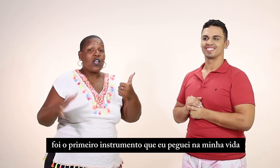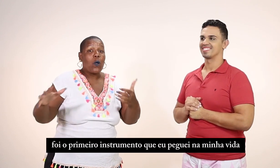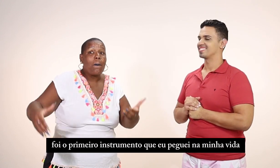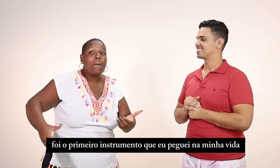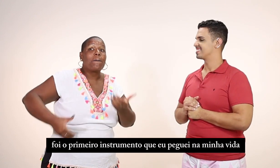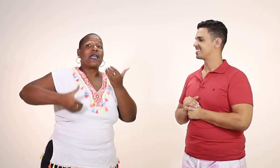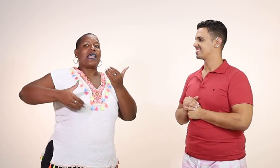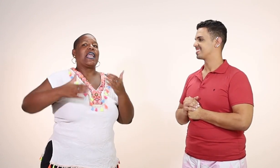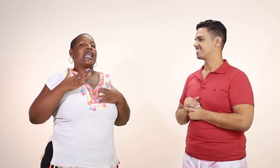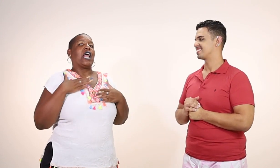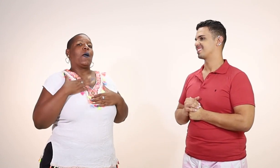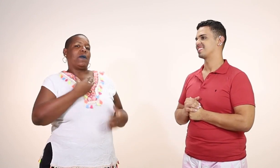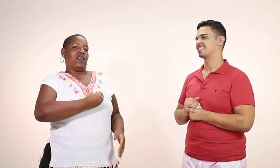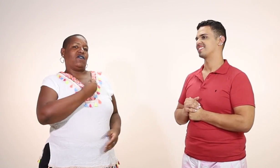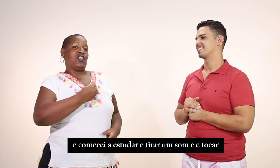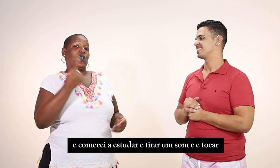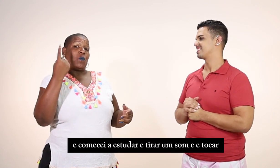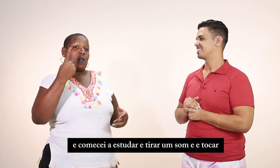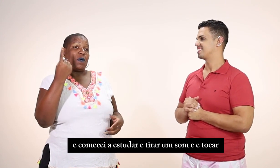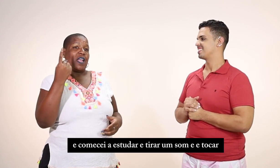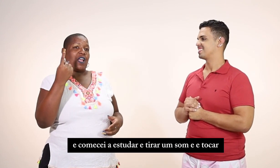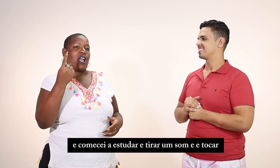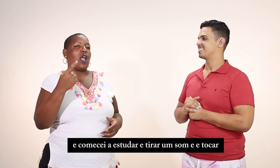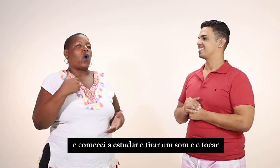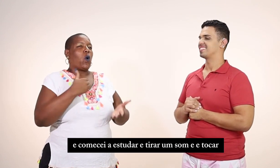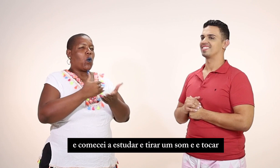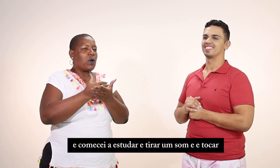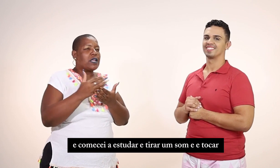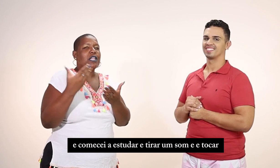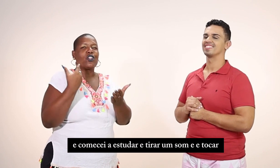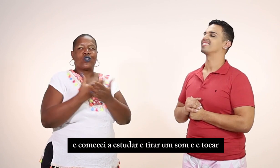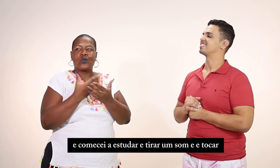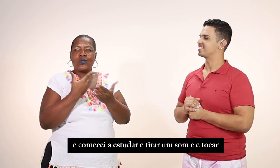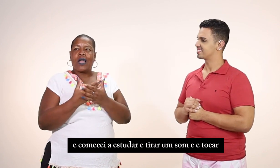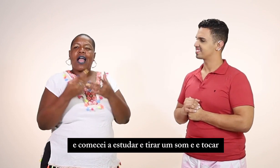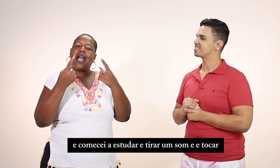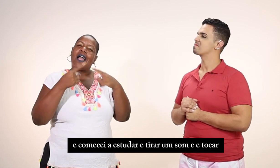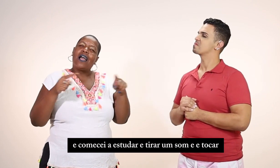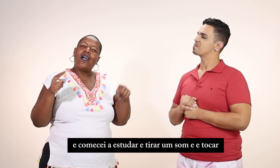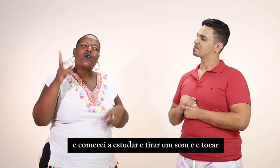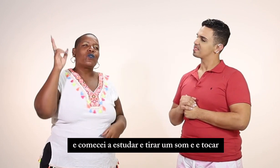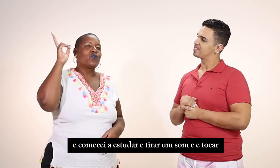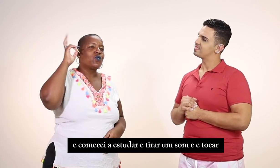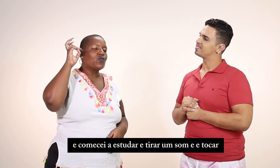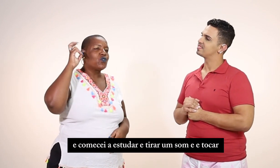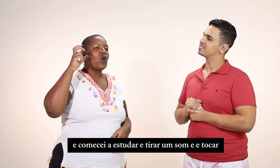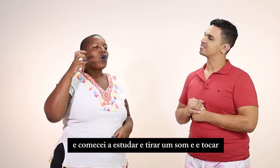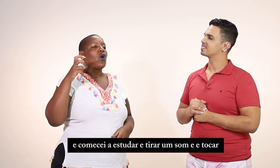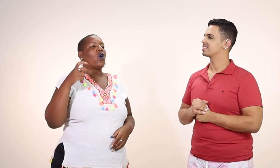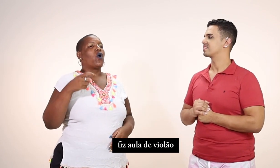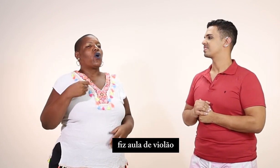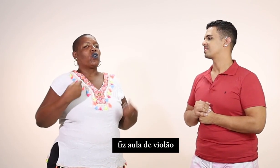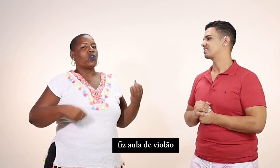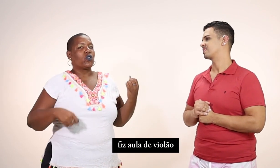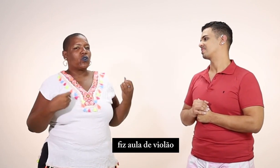vida. E comecei a estudar e tirar um som e tocar, fiz aula de